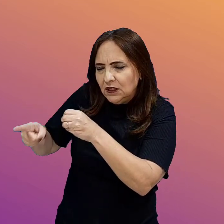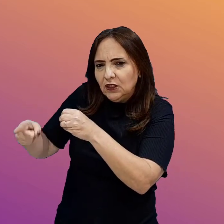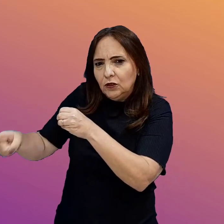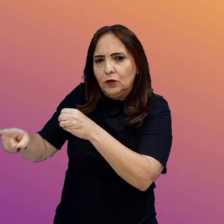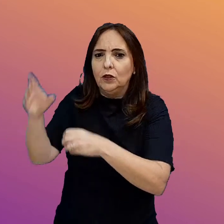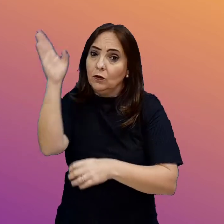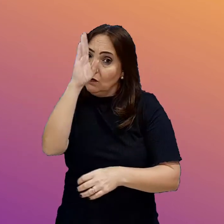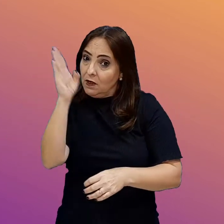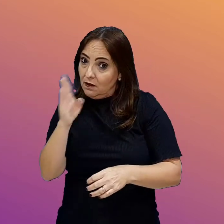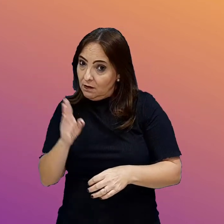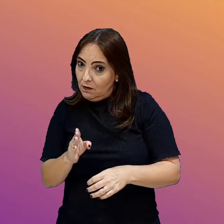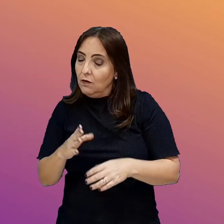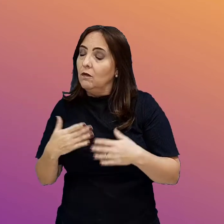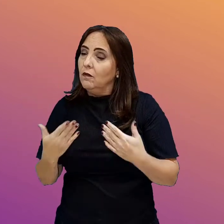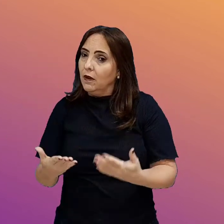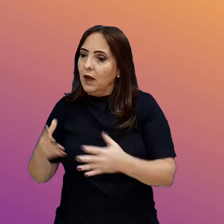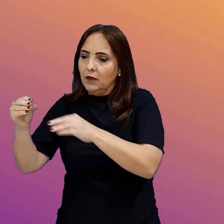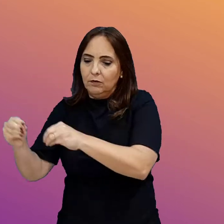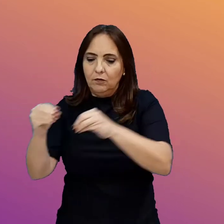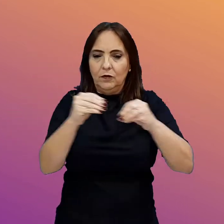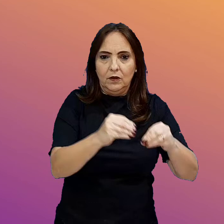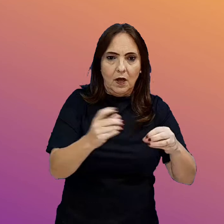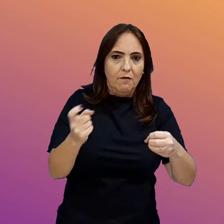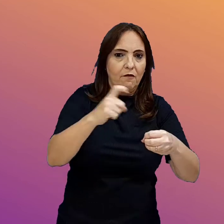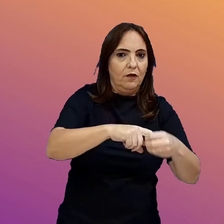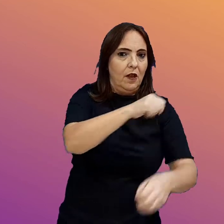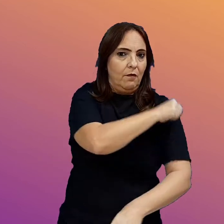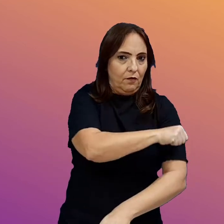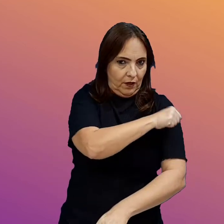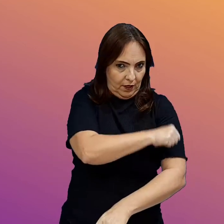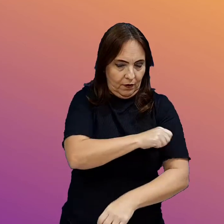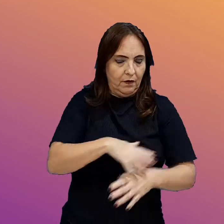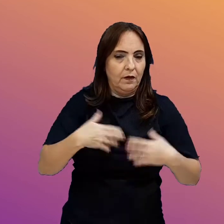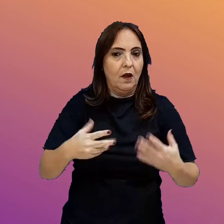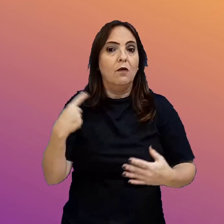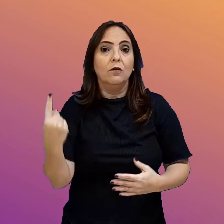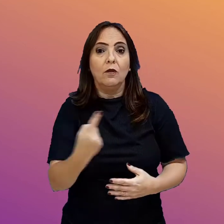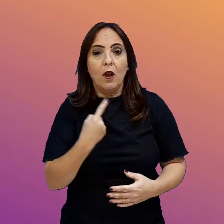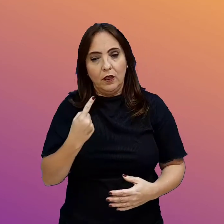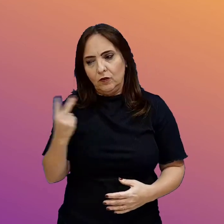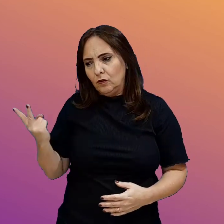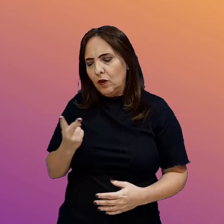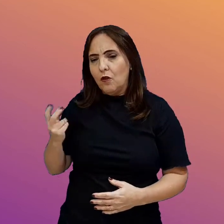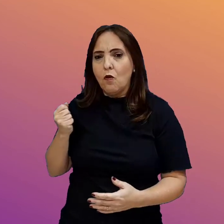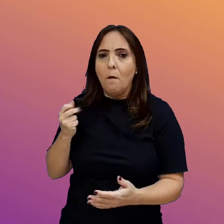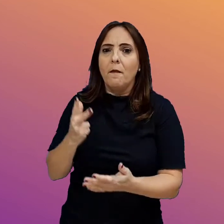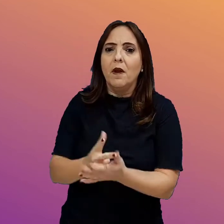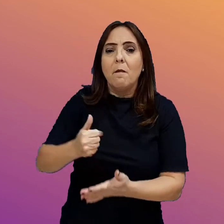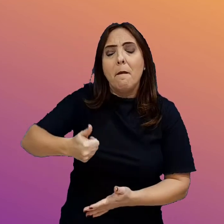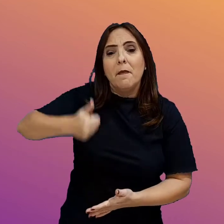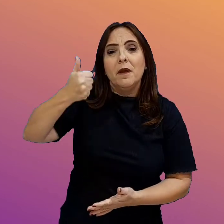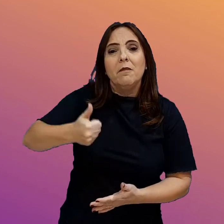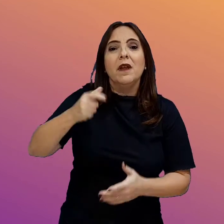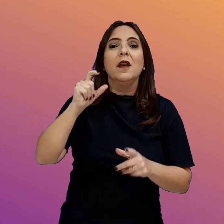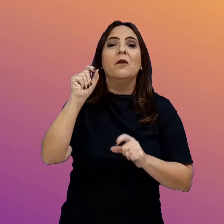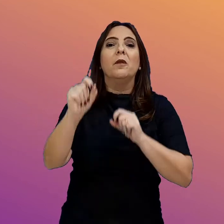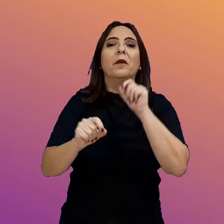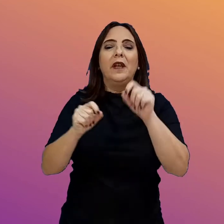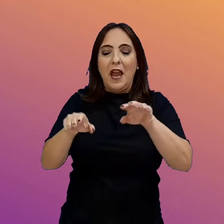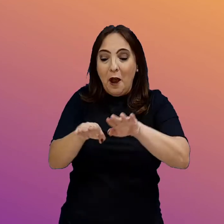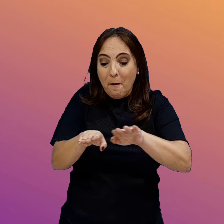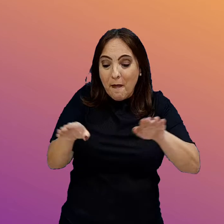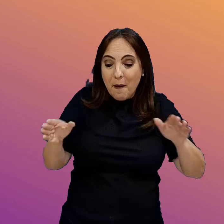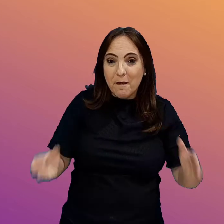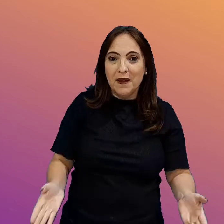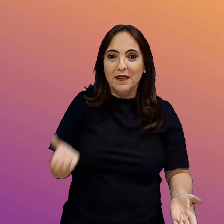uma das coisas que eu e a Adriana compramos primeiro para casa foi uma mesa de jantar. Porque isso na época